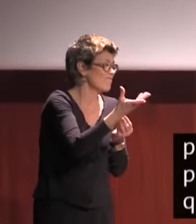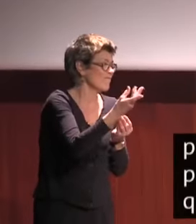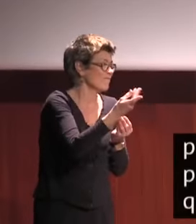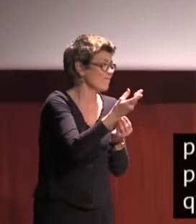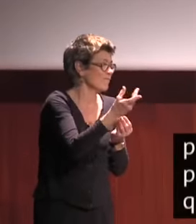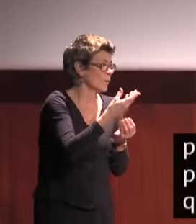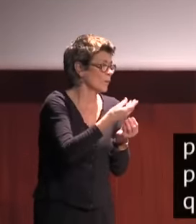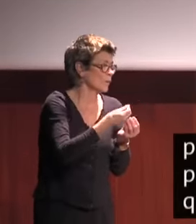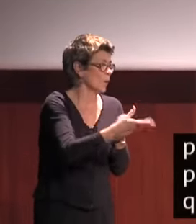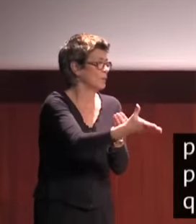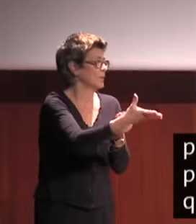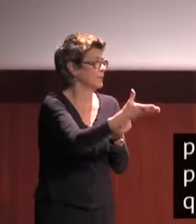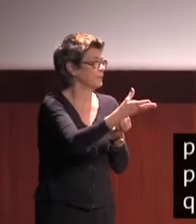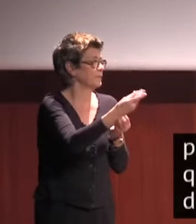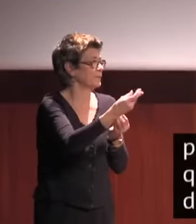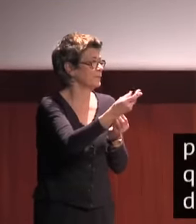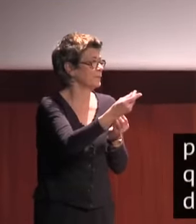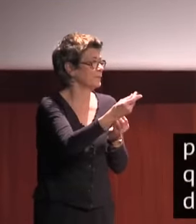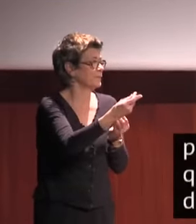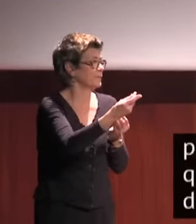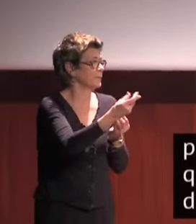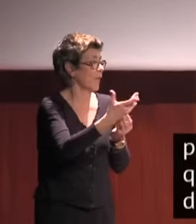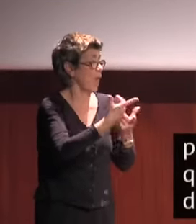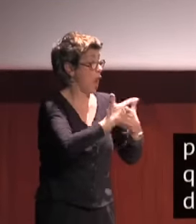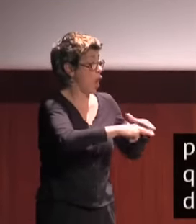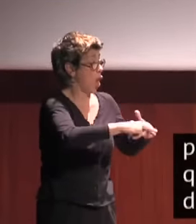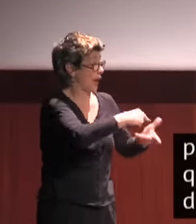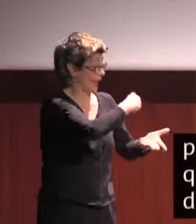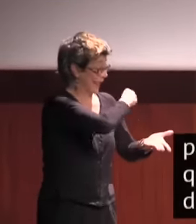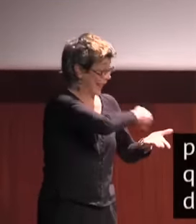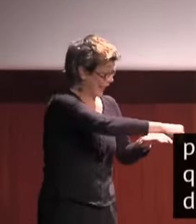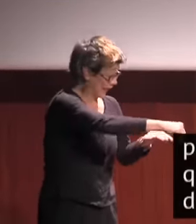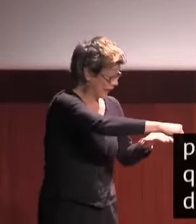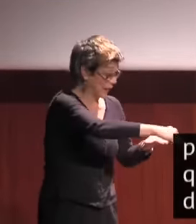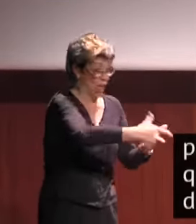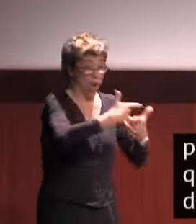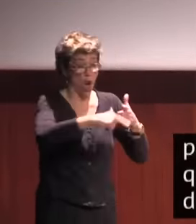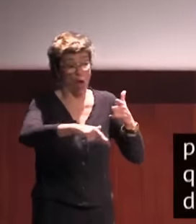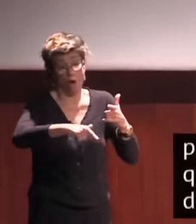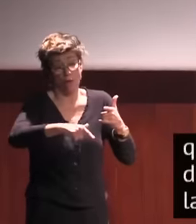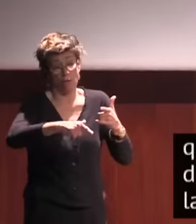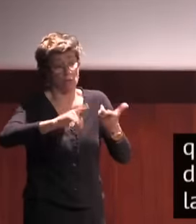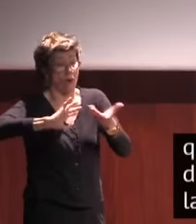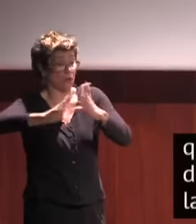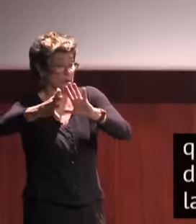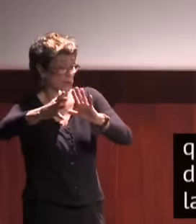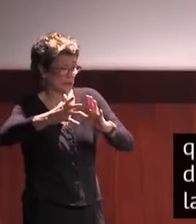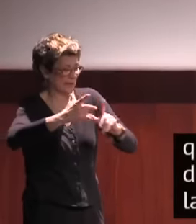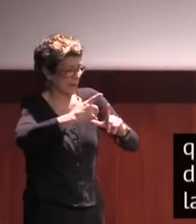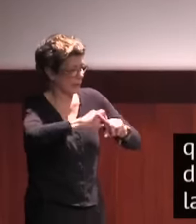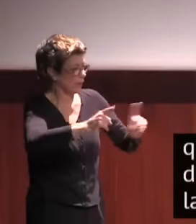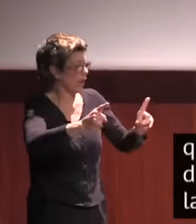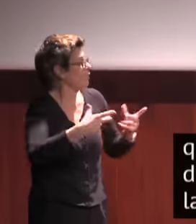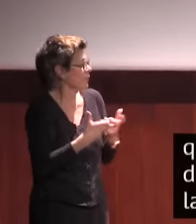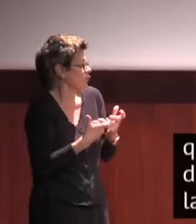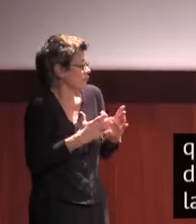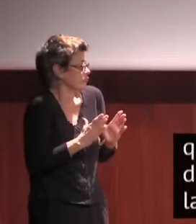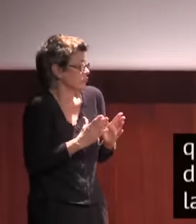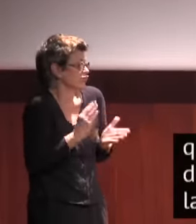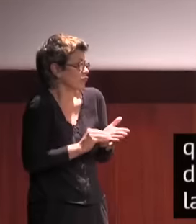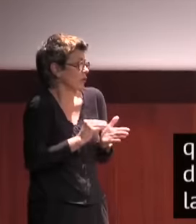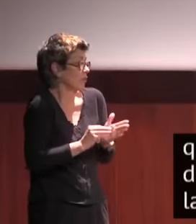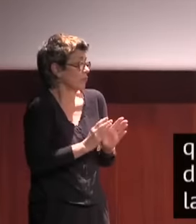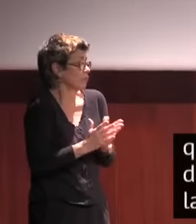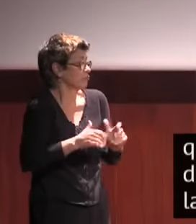une différence très importante entre les langues qui s'écrivent et la langue des signes. C'est que, bon, moi, j'écris un livre,